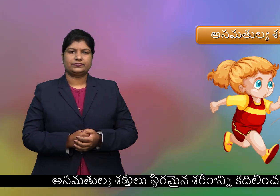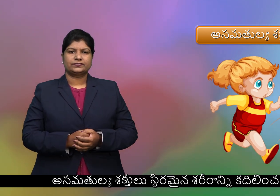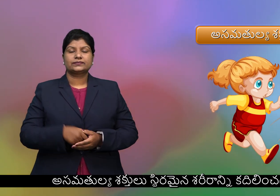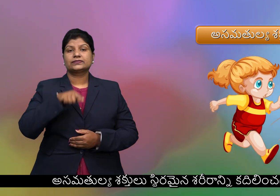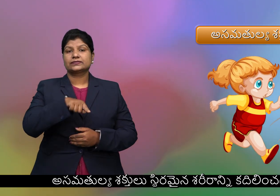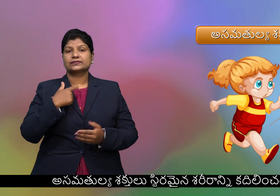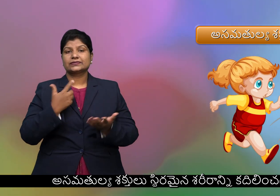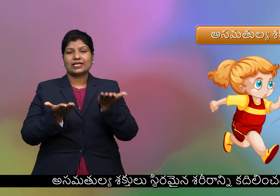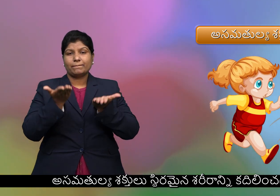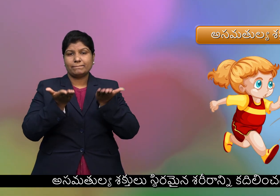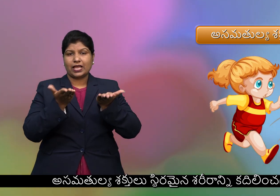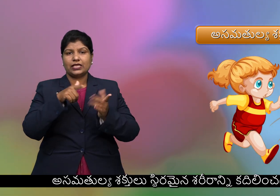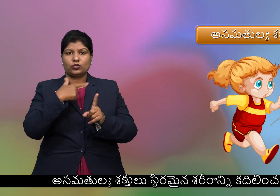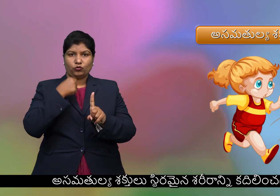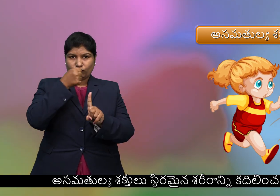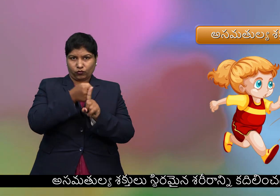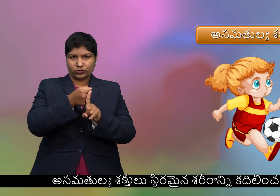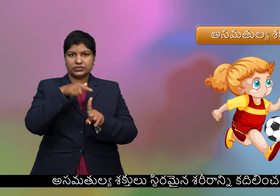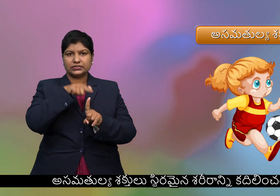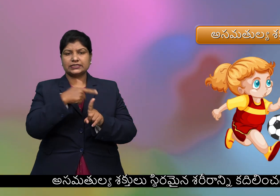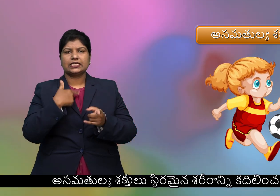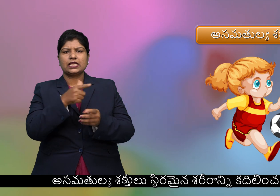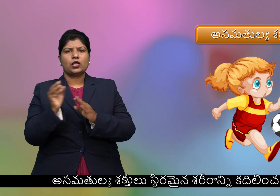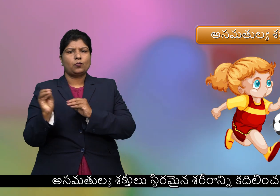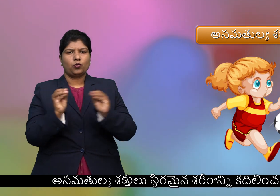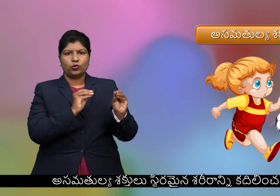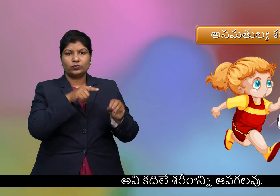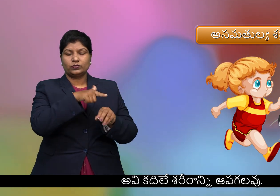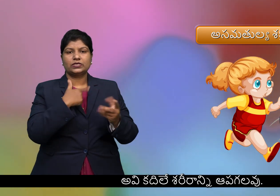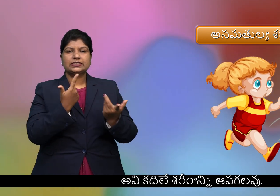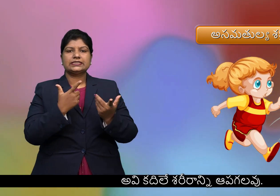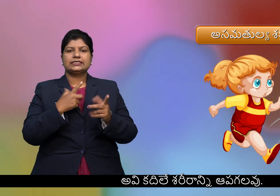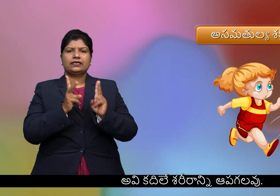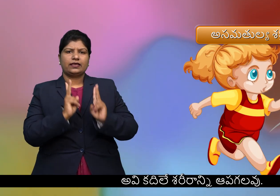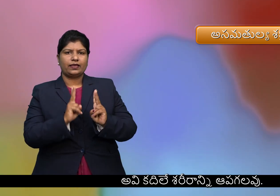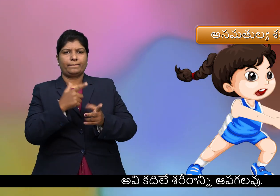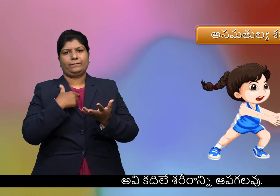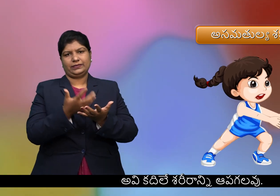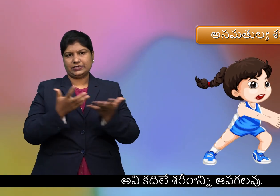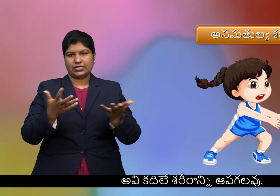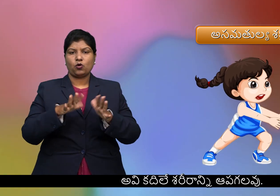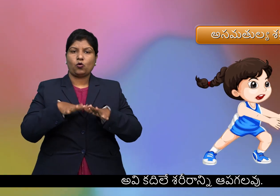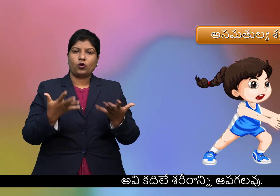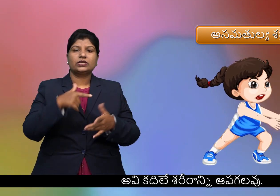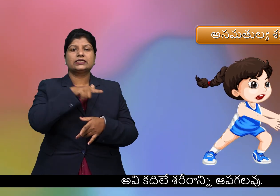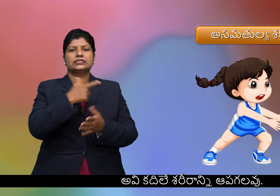అసమతుల్య శక్తులు స్థిరమైన శరీరాన్ని కదిలించగలవు లేదా అవి కదిలే శరీరాన్ని ఆపగలవు.